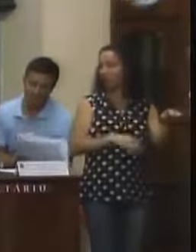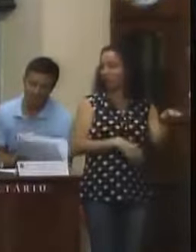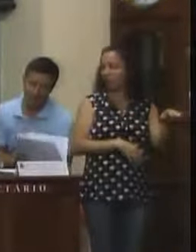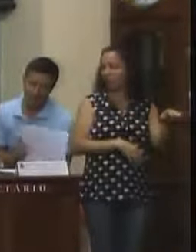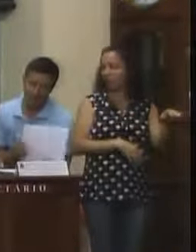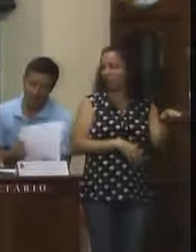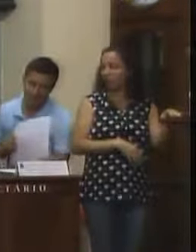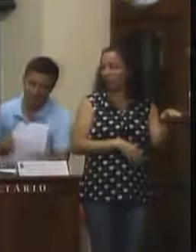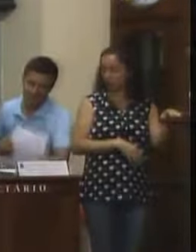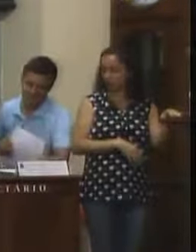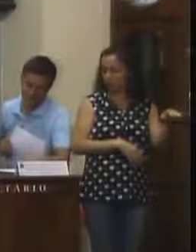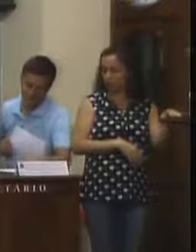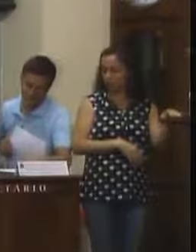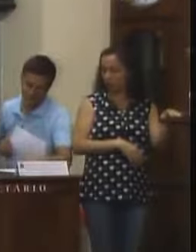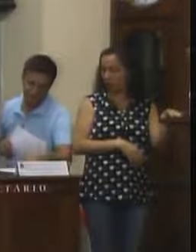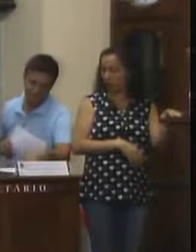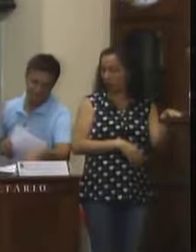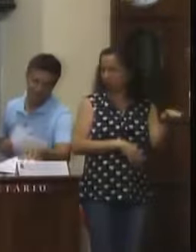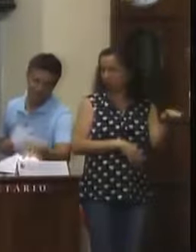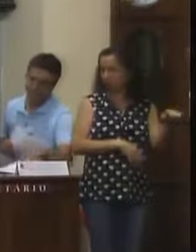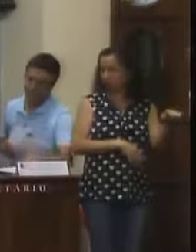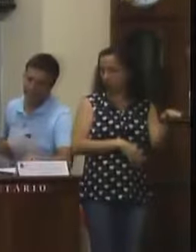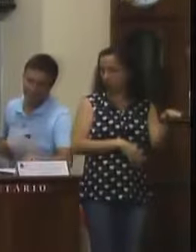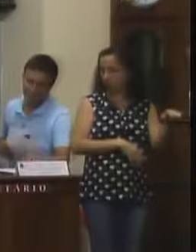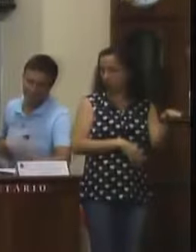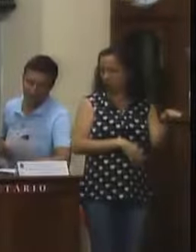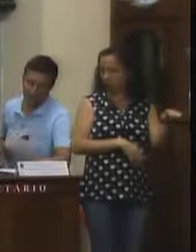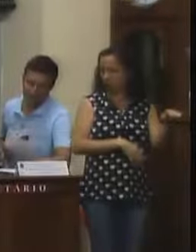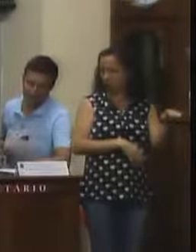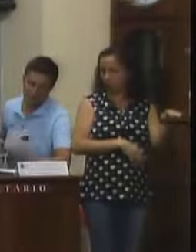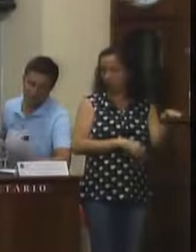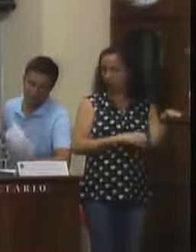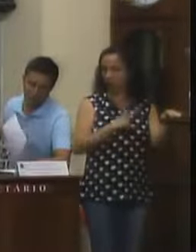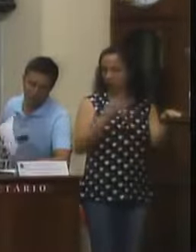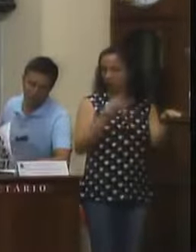para ler, para a gente dar um andamento melhor aqui à nossa sessão.